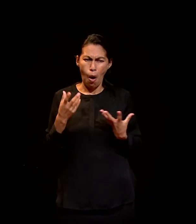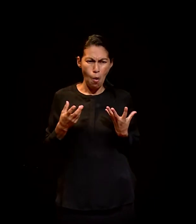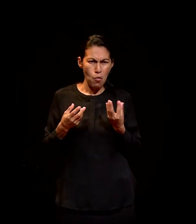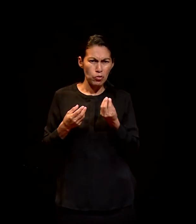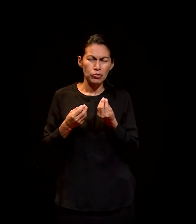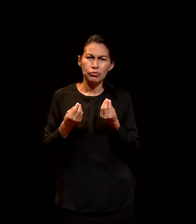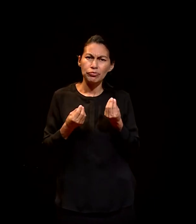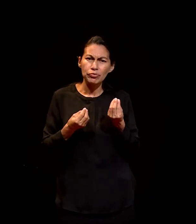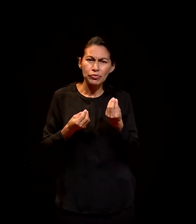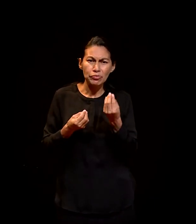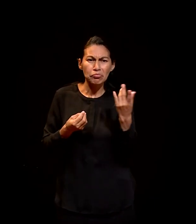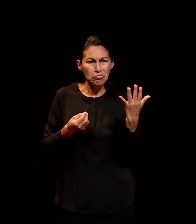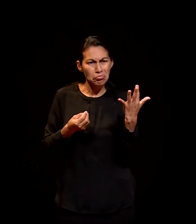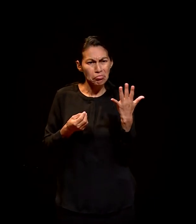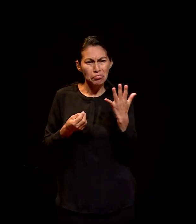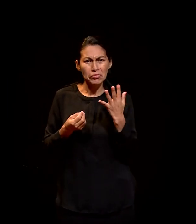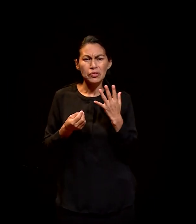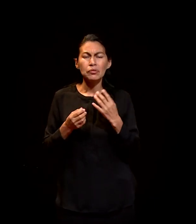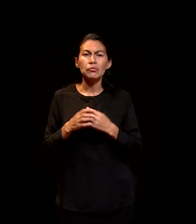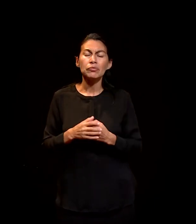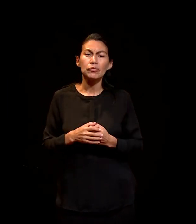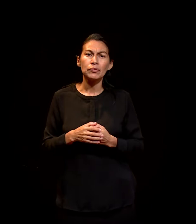veníamos cuando